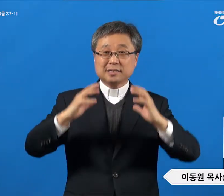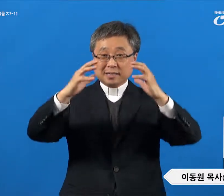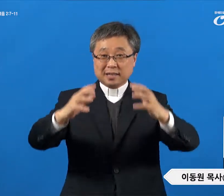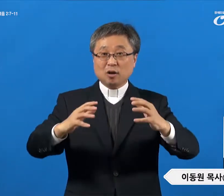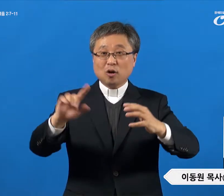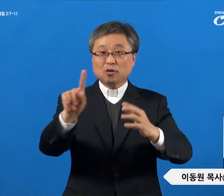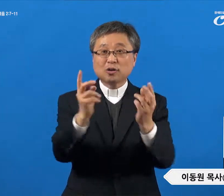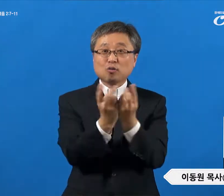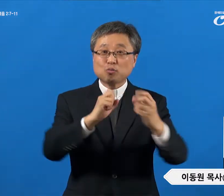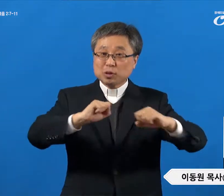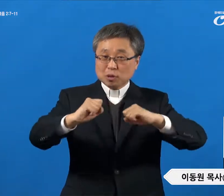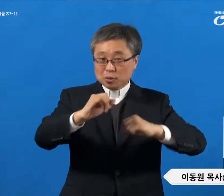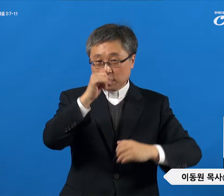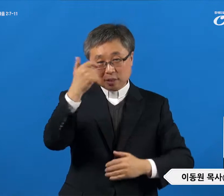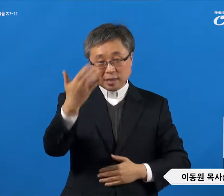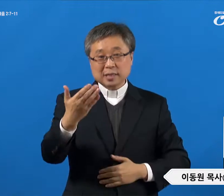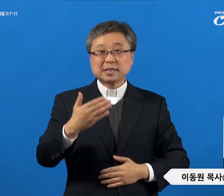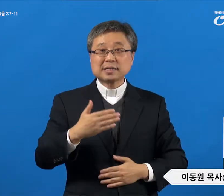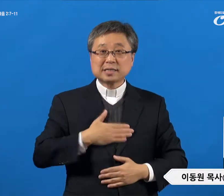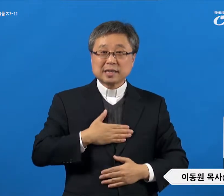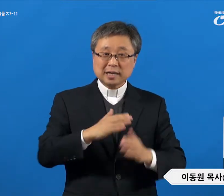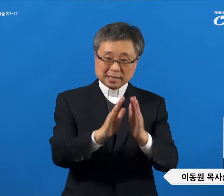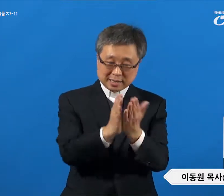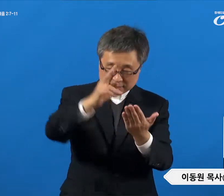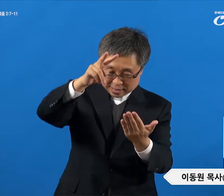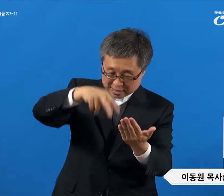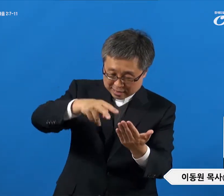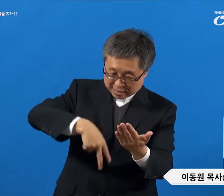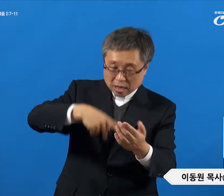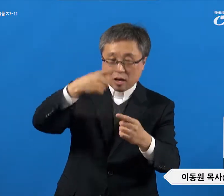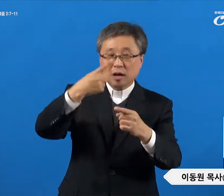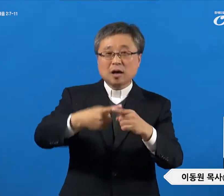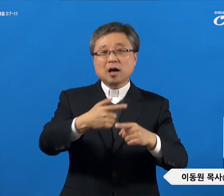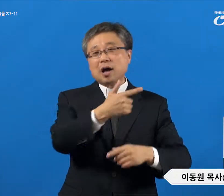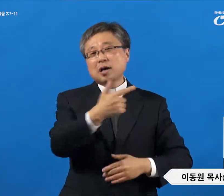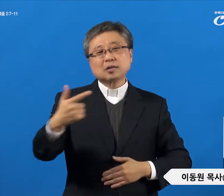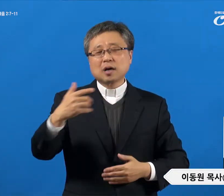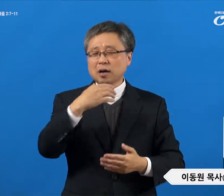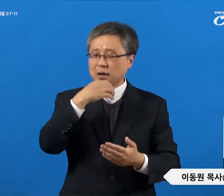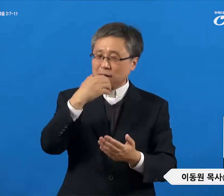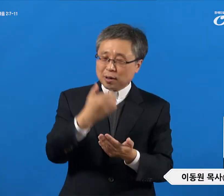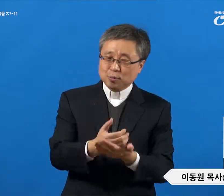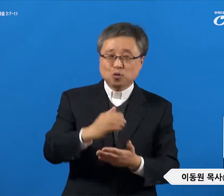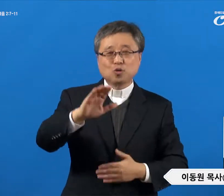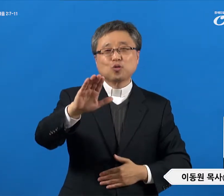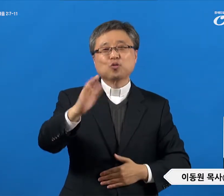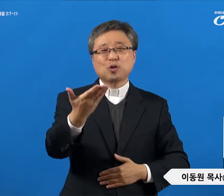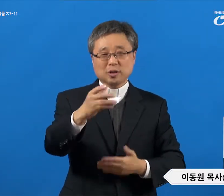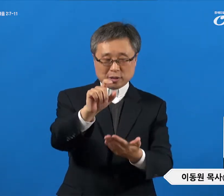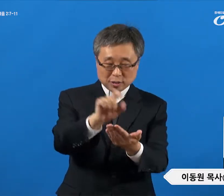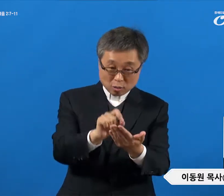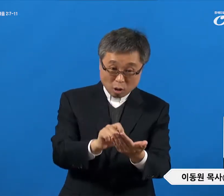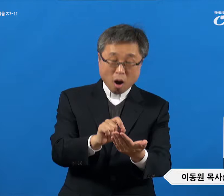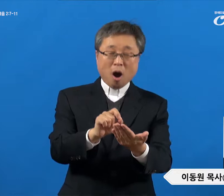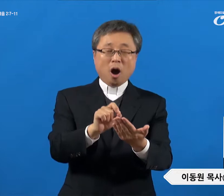뉴스지가 있습니다. 제가 그 잡지를 읽다가 아주 감동이 되는 기사 하나를 최근에 읽었습니다.